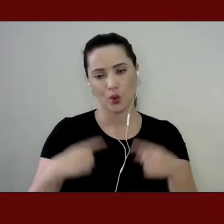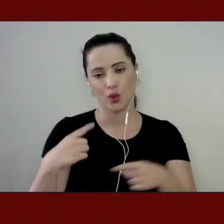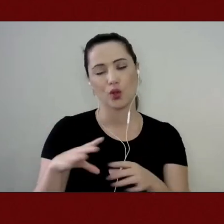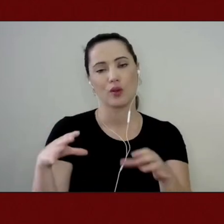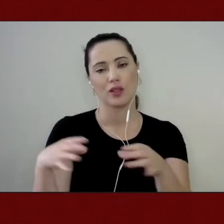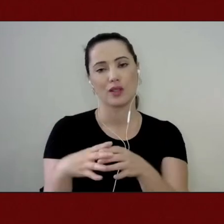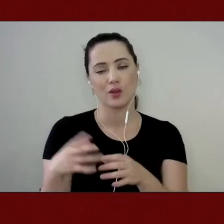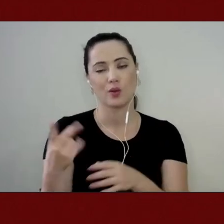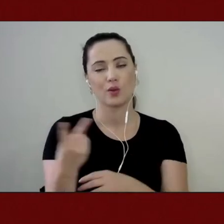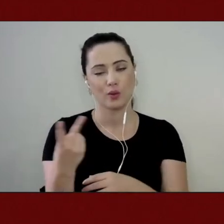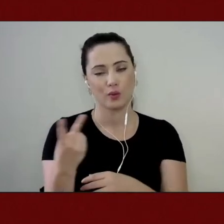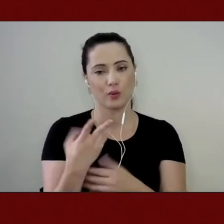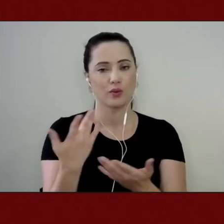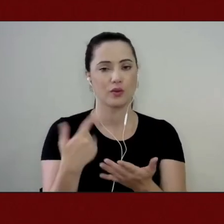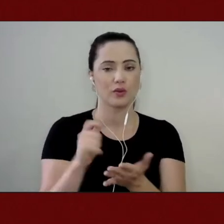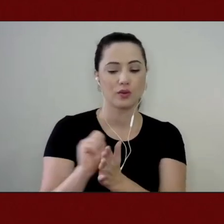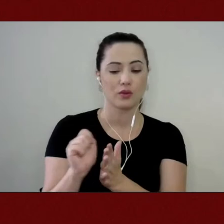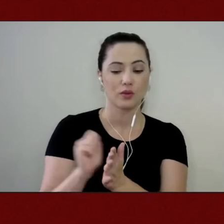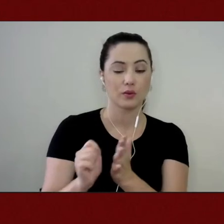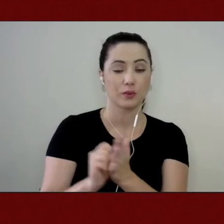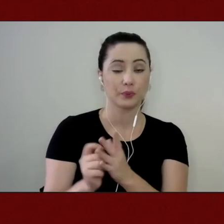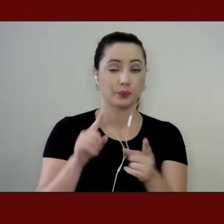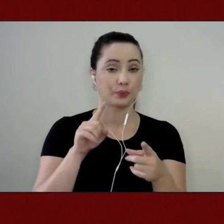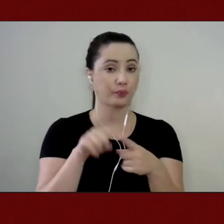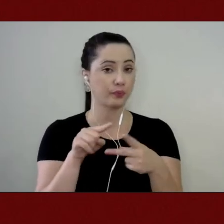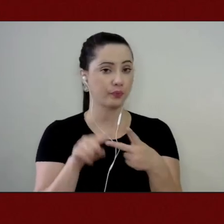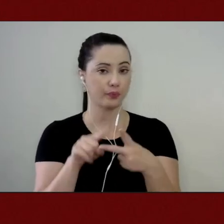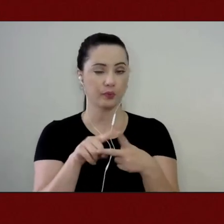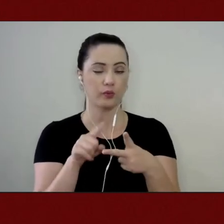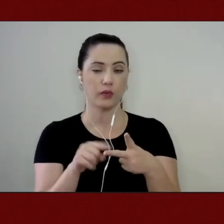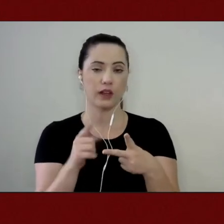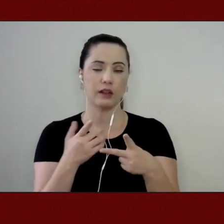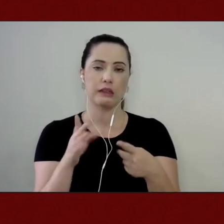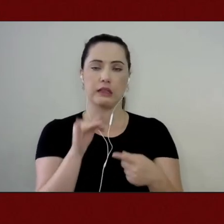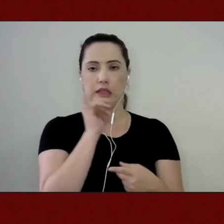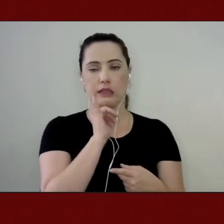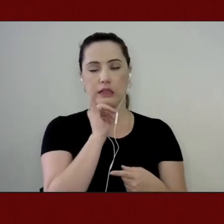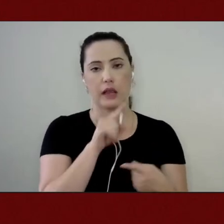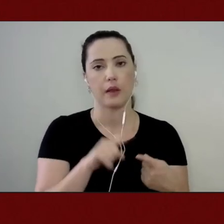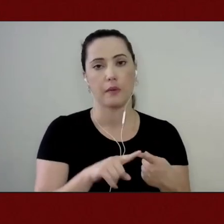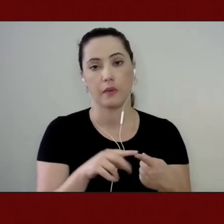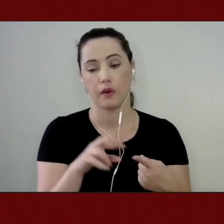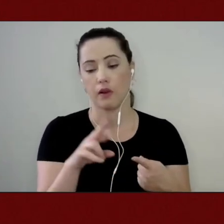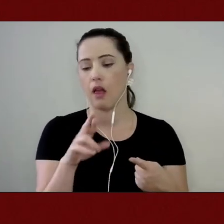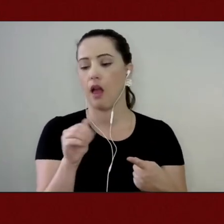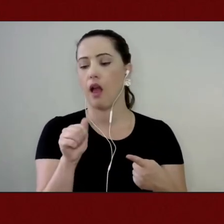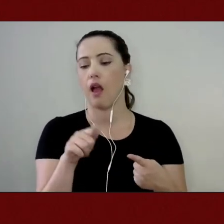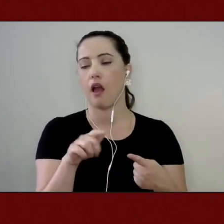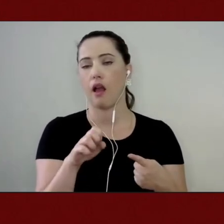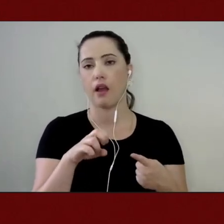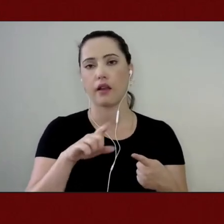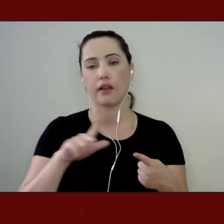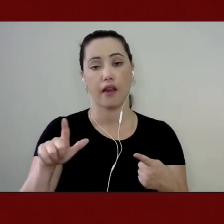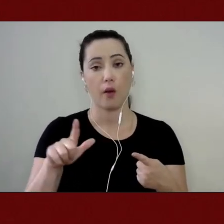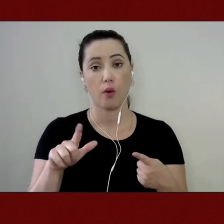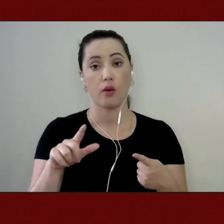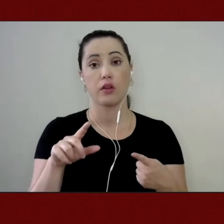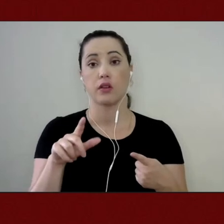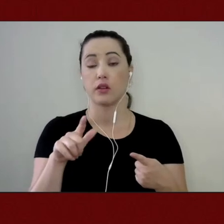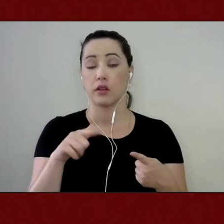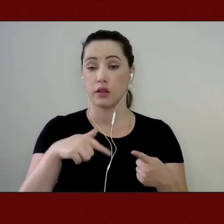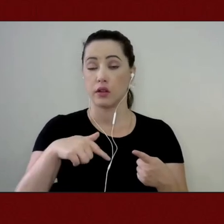notórios desse momento, que são os conflitos, né, por exemplo, com Raquel de Queiroz, que acaba saindo do partido, né,